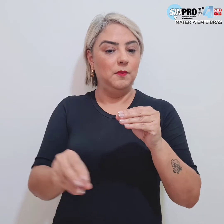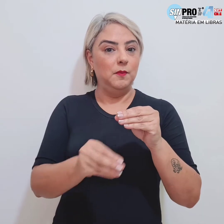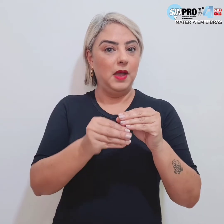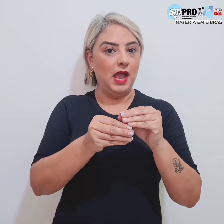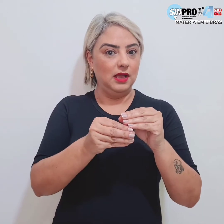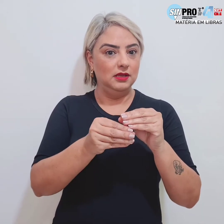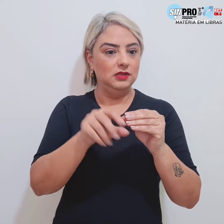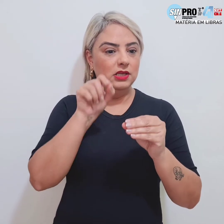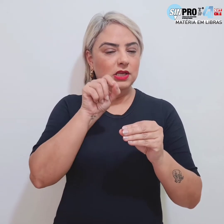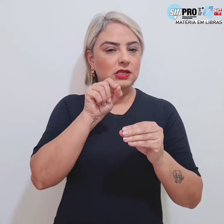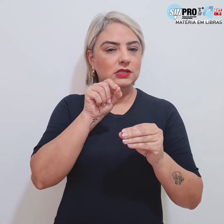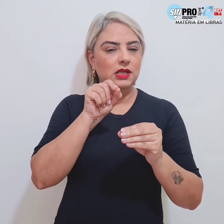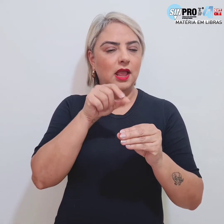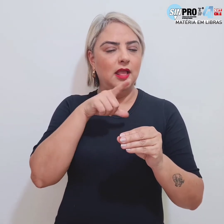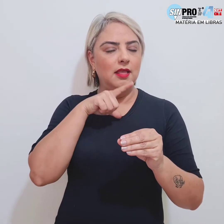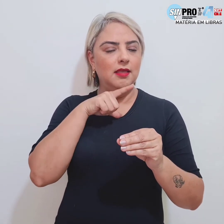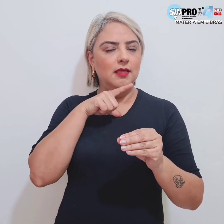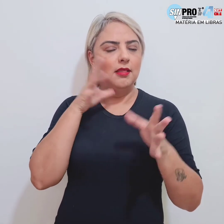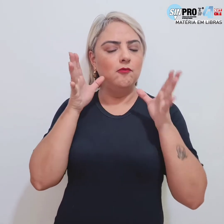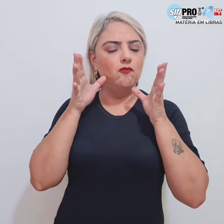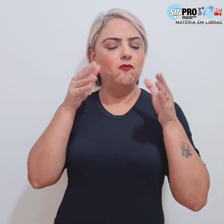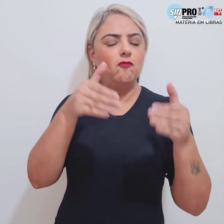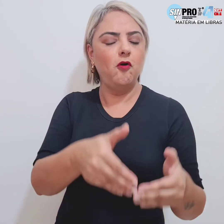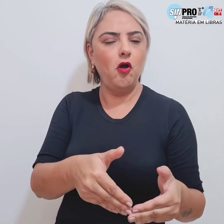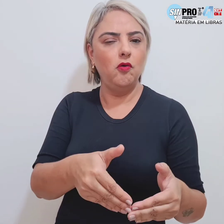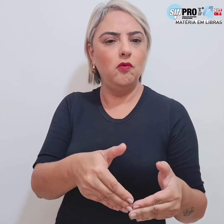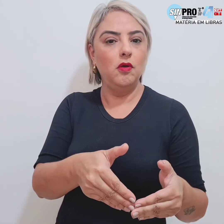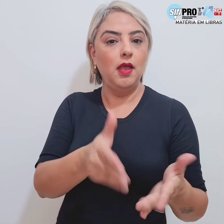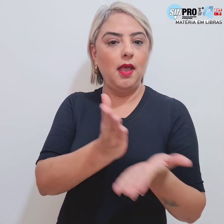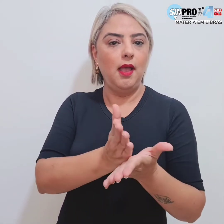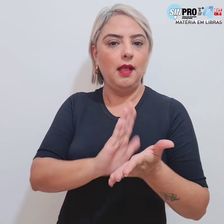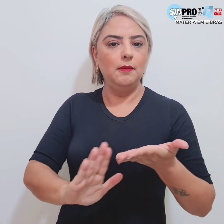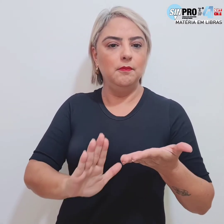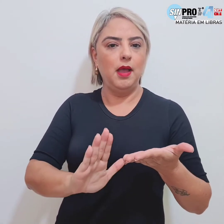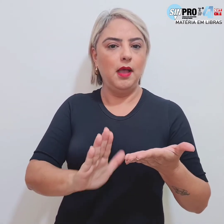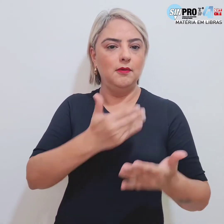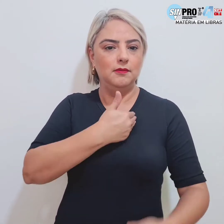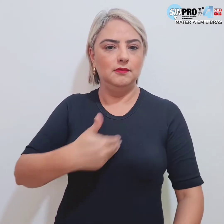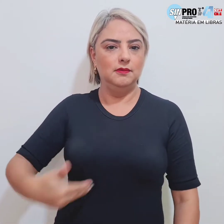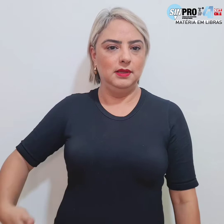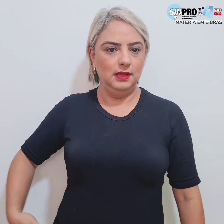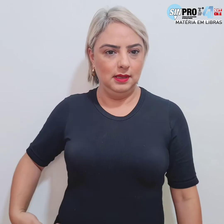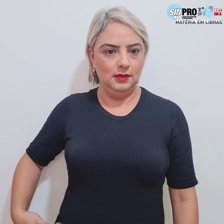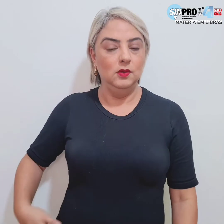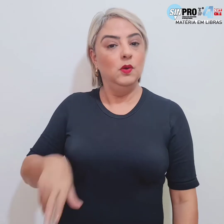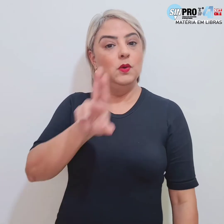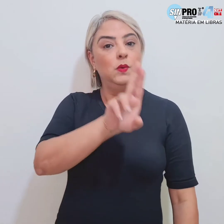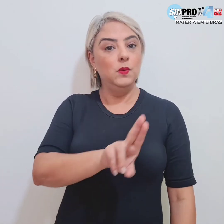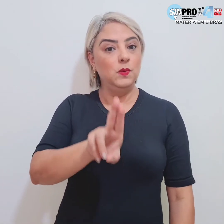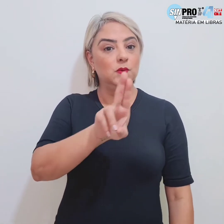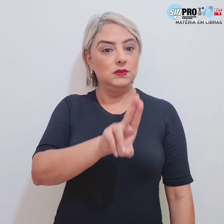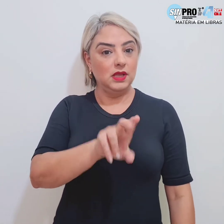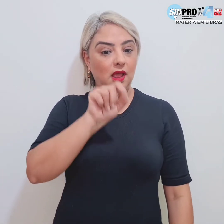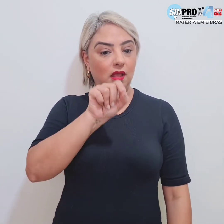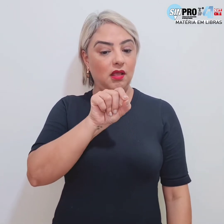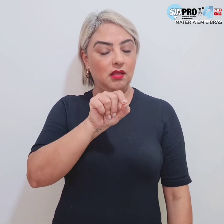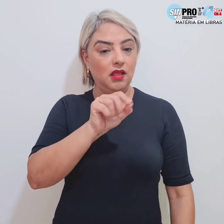que mira no desmonte do Estado. E a aplicação dessas